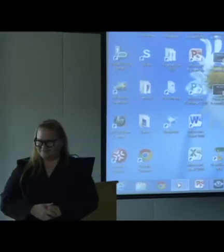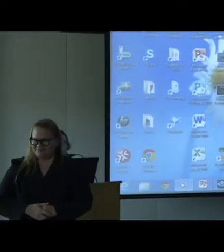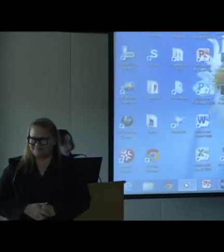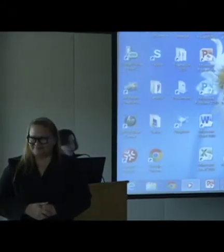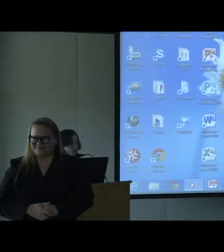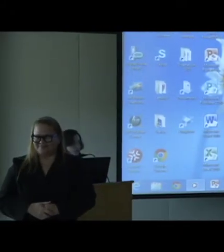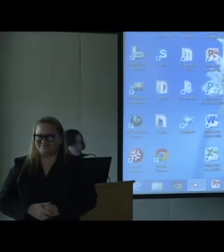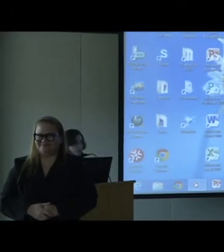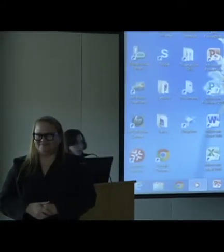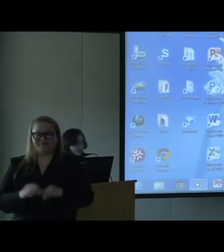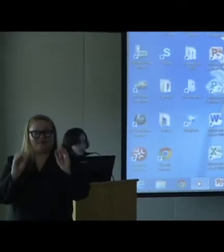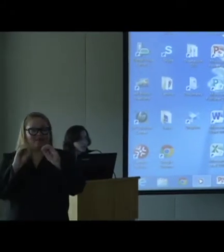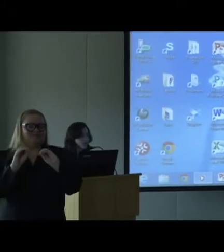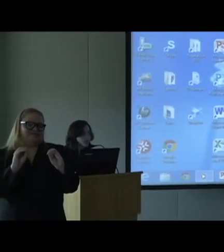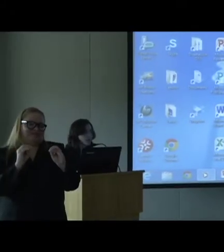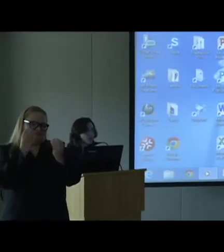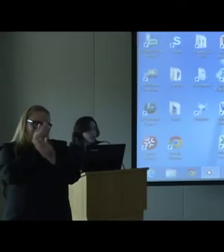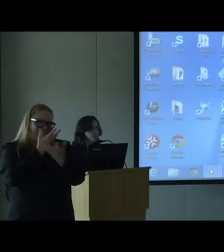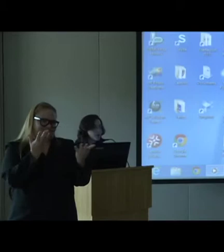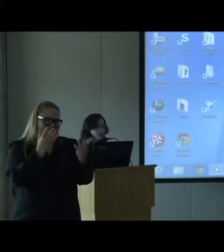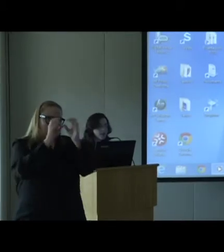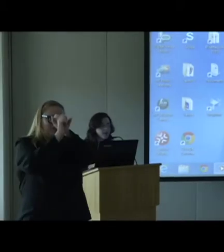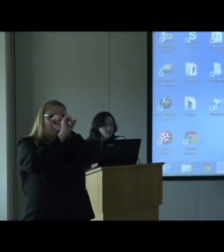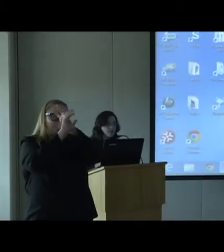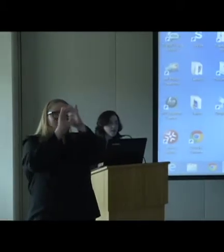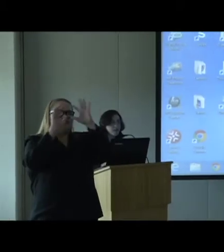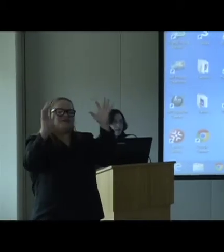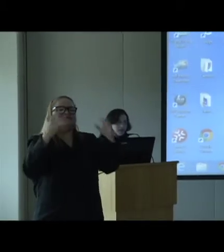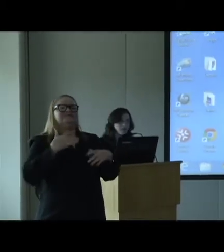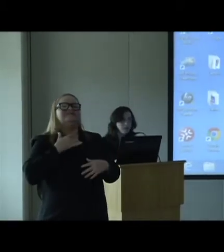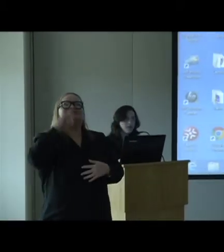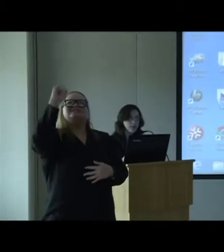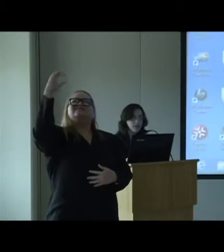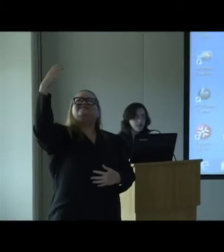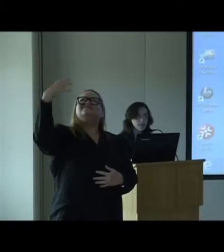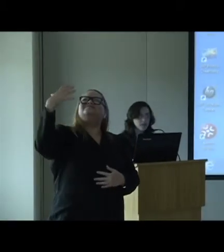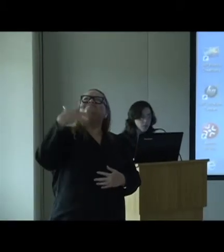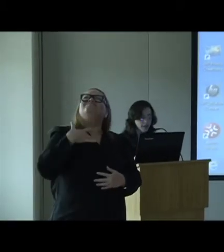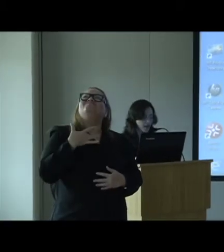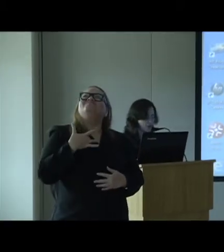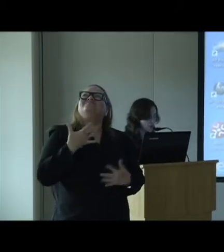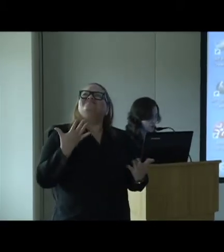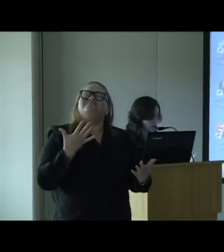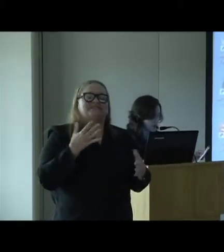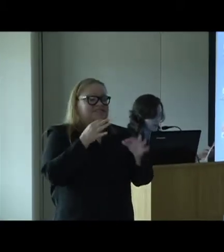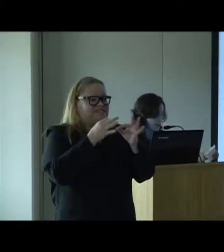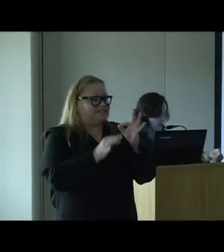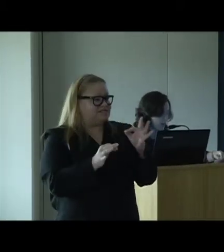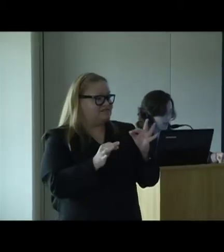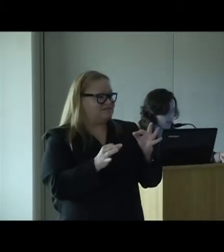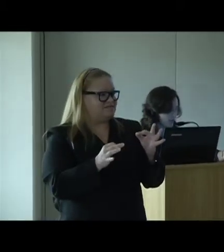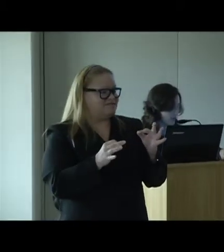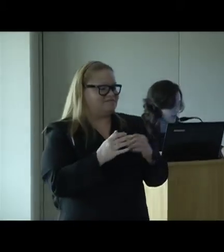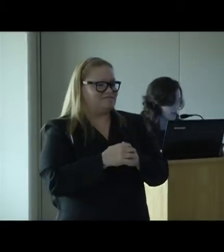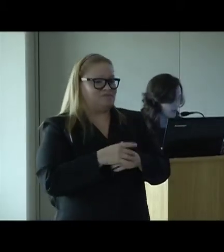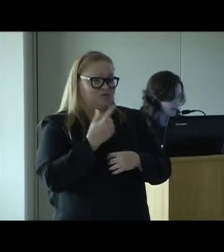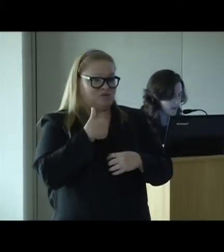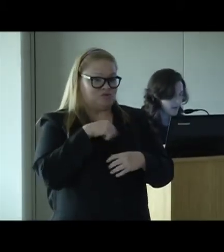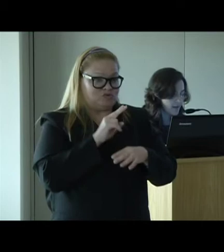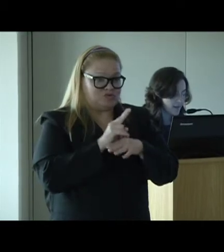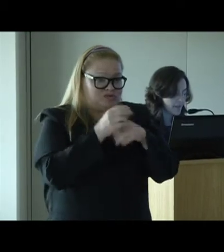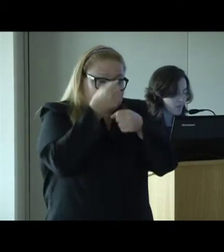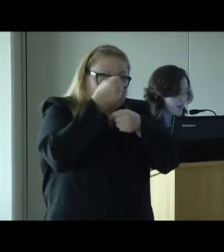Pues nada, su sueño, tocar el sol, sentir el sol. Qué simple, ¿verdad? Cualquiera de nosotros usa un paraguas para que el sol no le